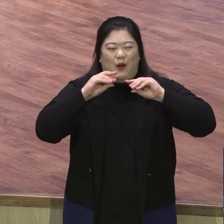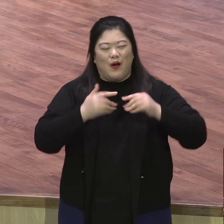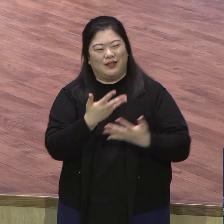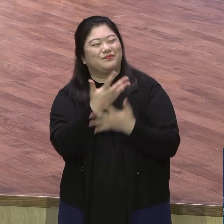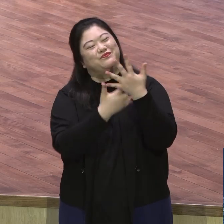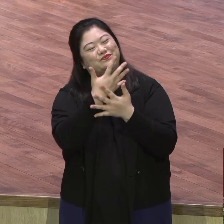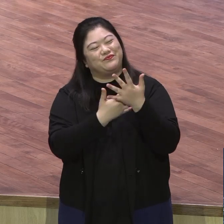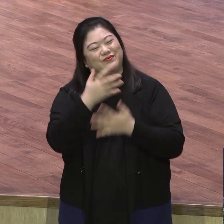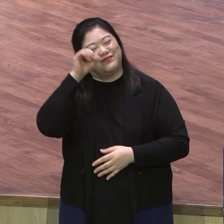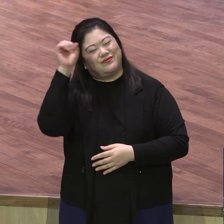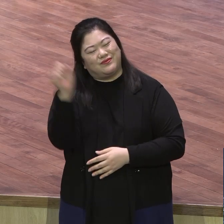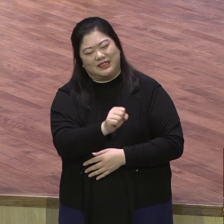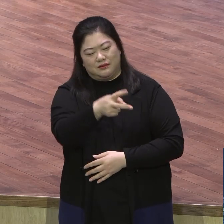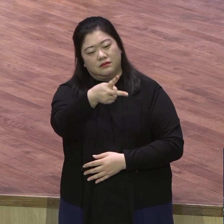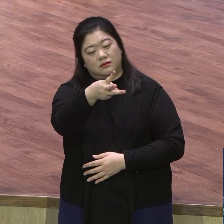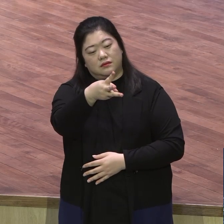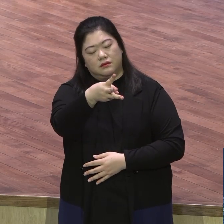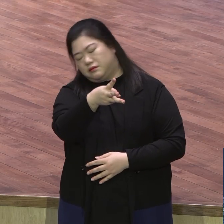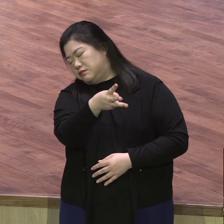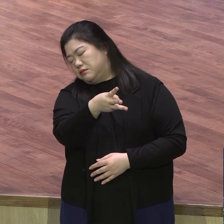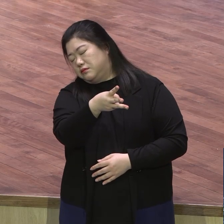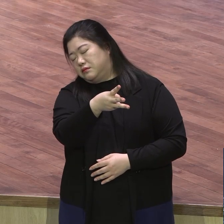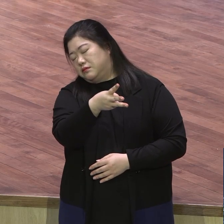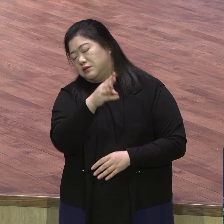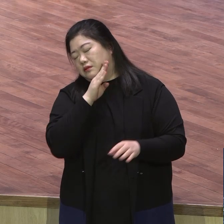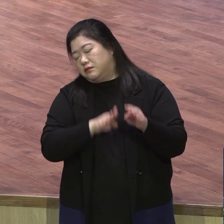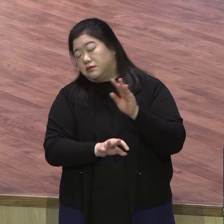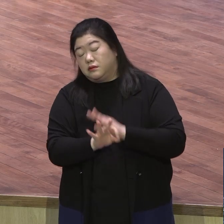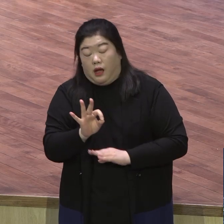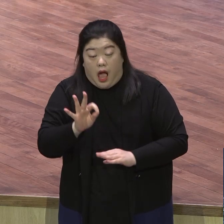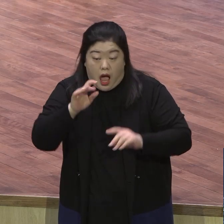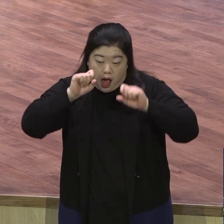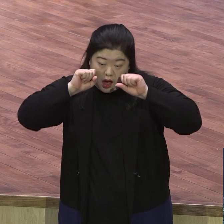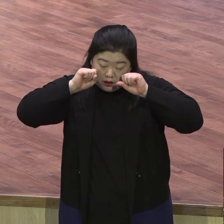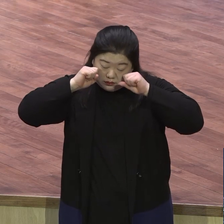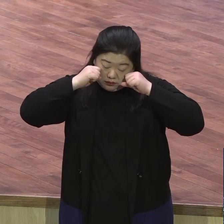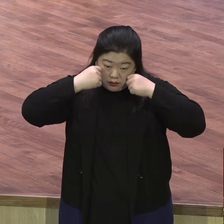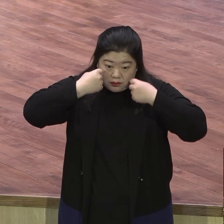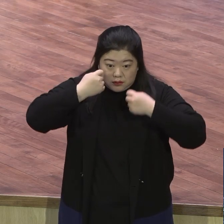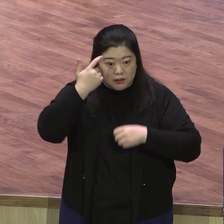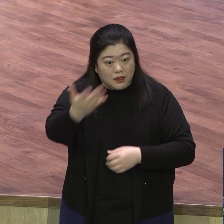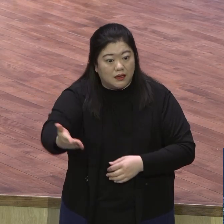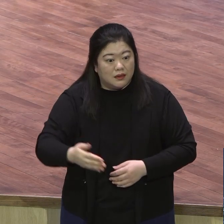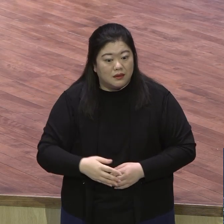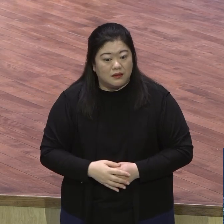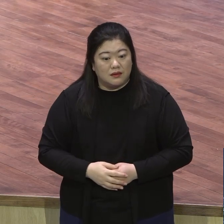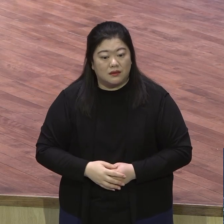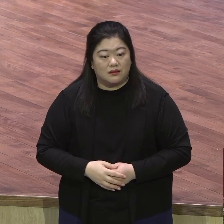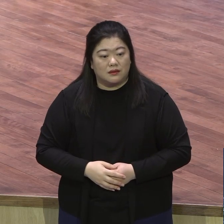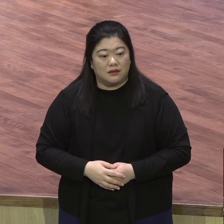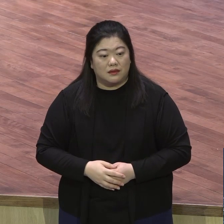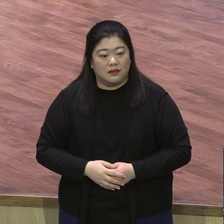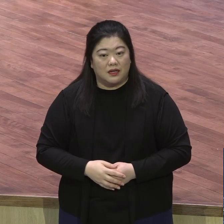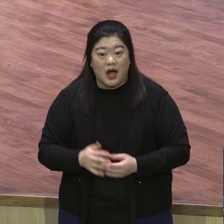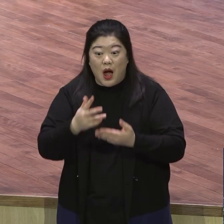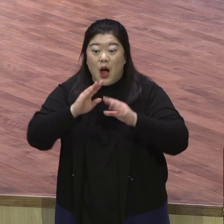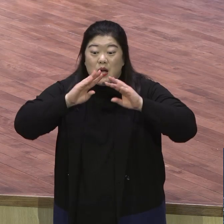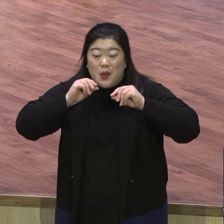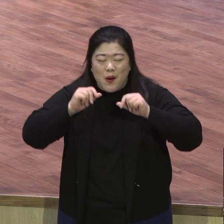정신없이 내일 주일인데 오늘 일찍 자고 주일 준비를 잘해야지 그거 아니고 주말 드라마